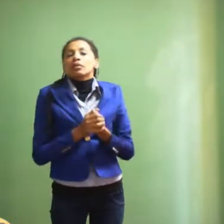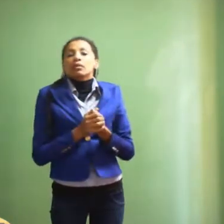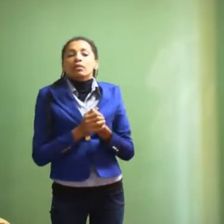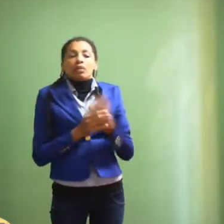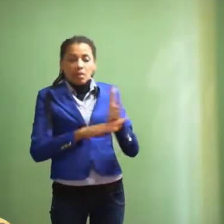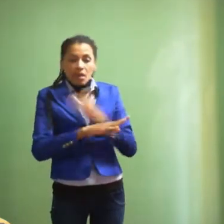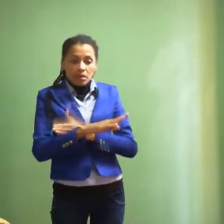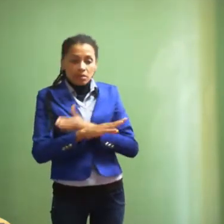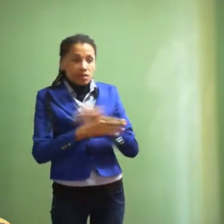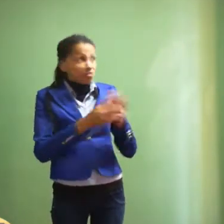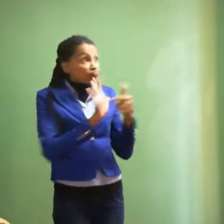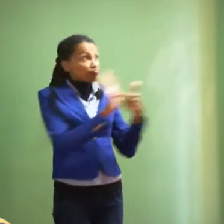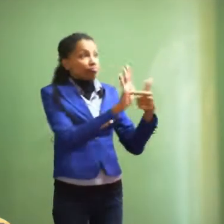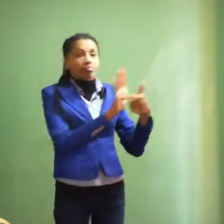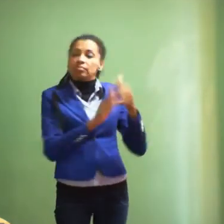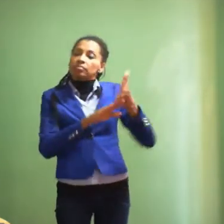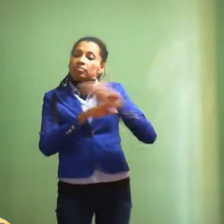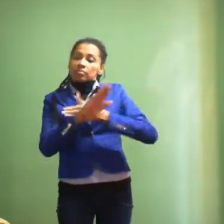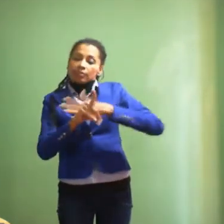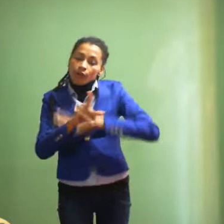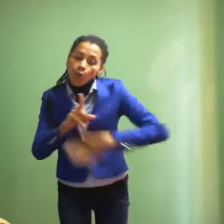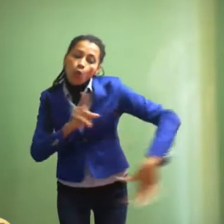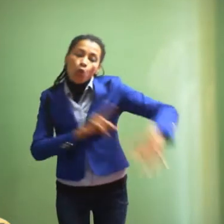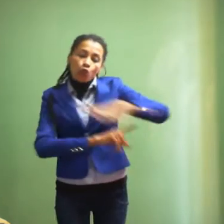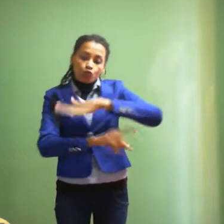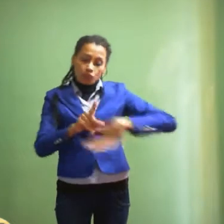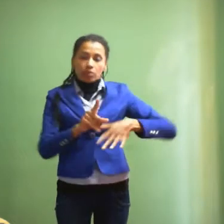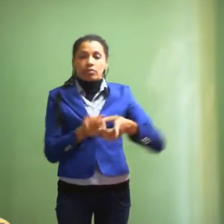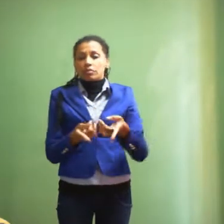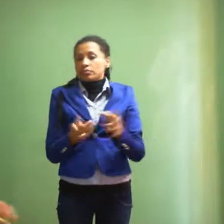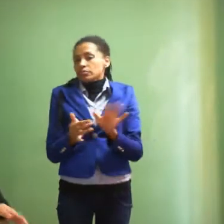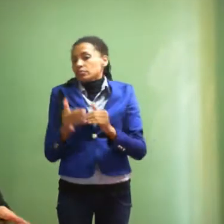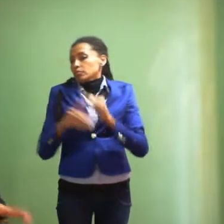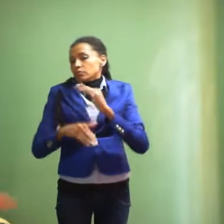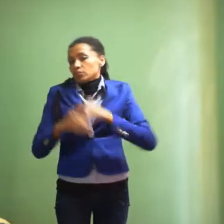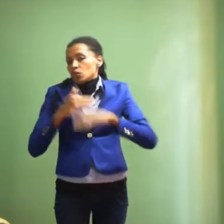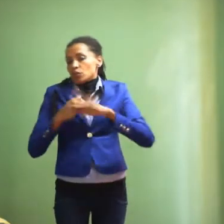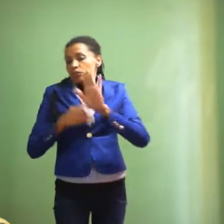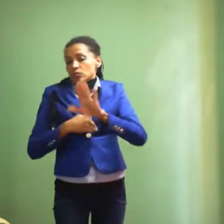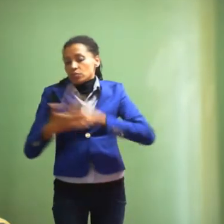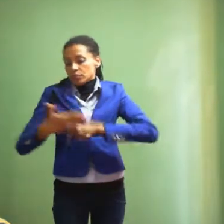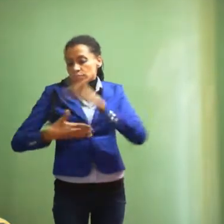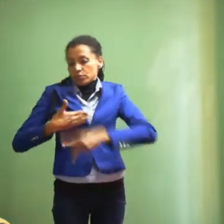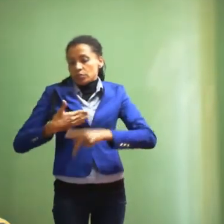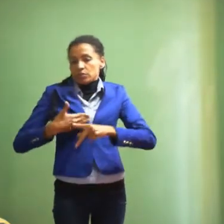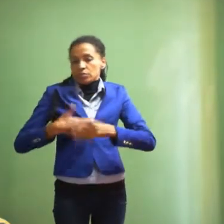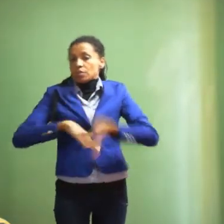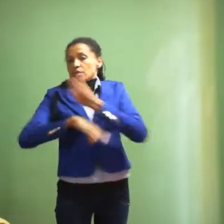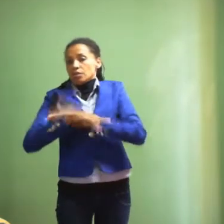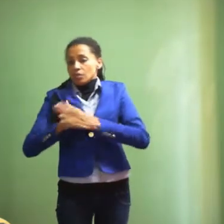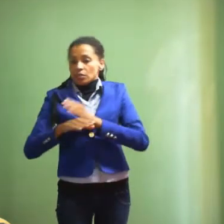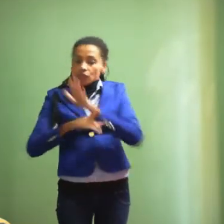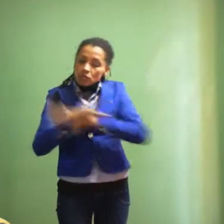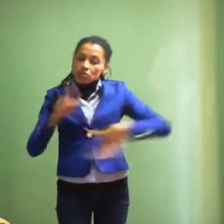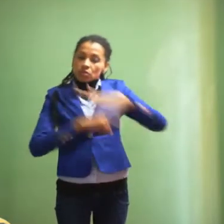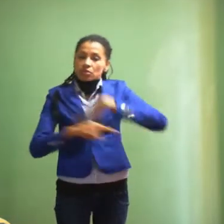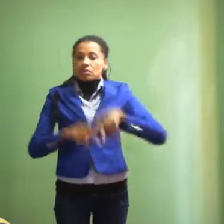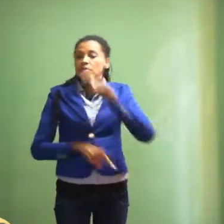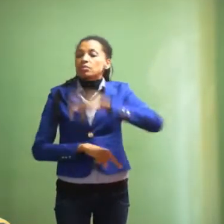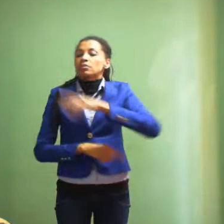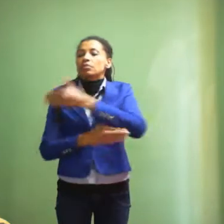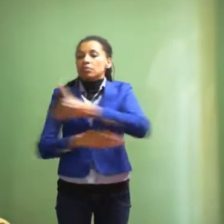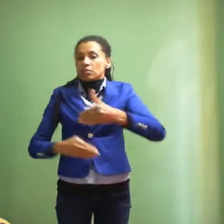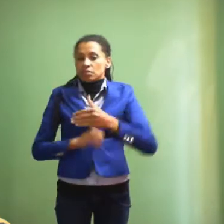ser contextualizada y los proyectos también tienen su componente alto de contextualización. Entonces, cuando se hace